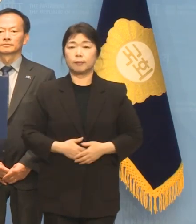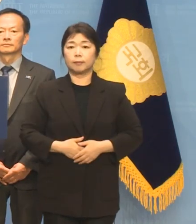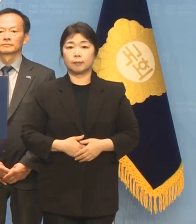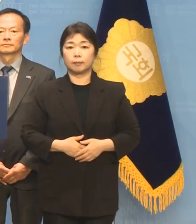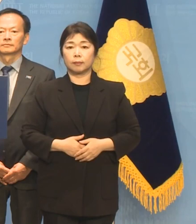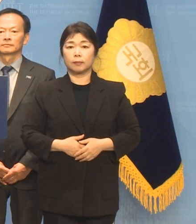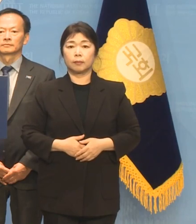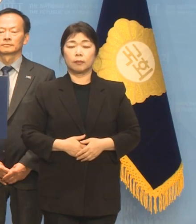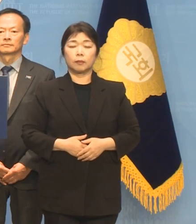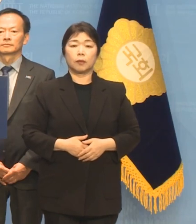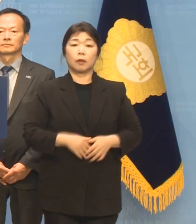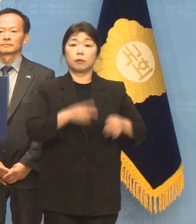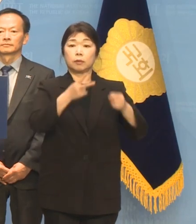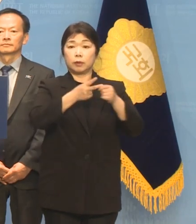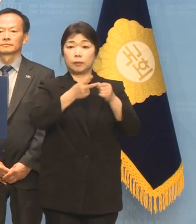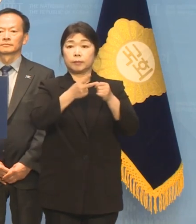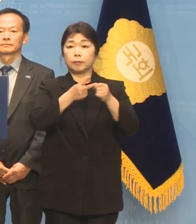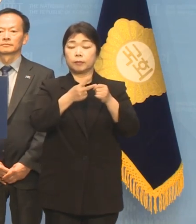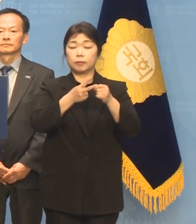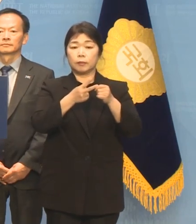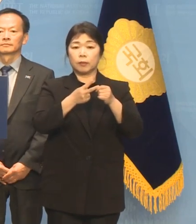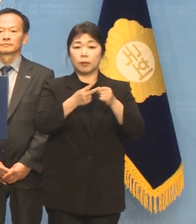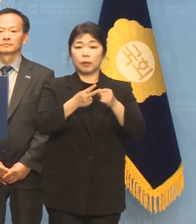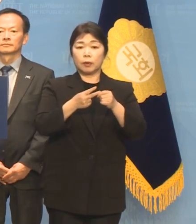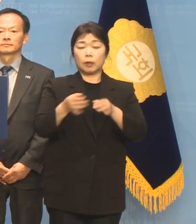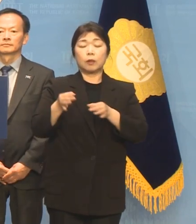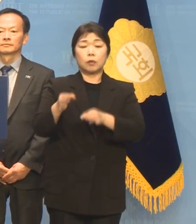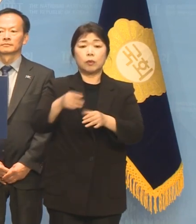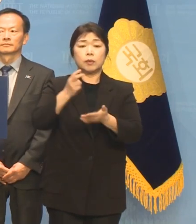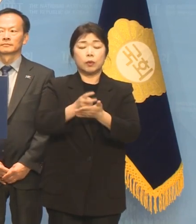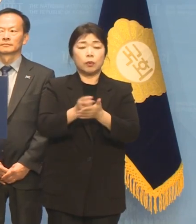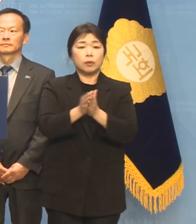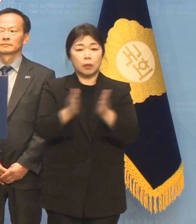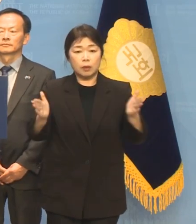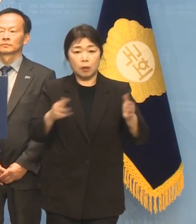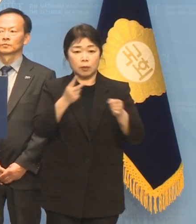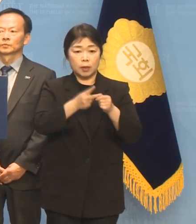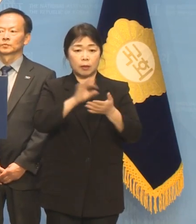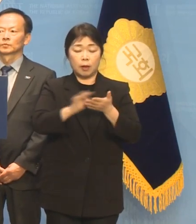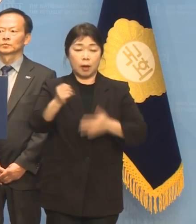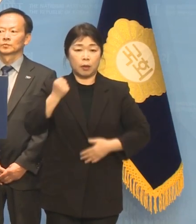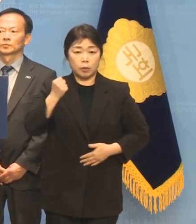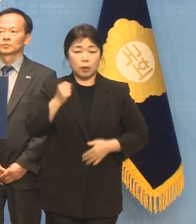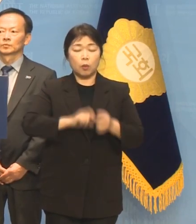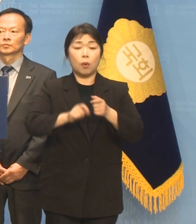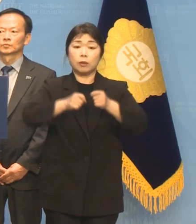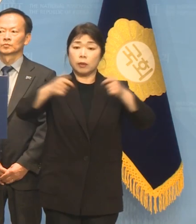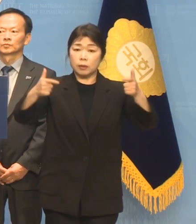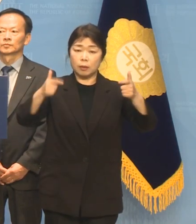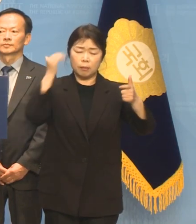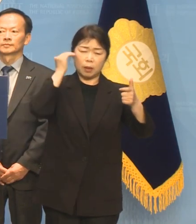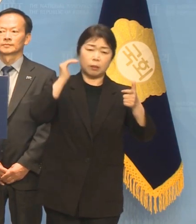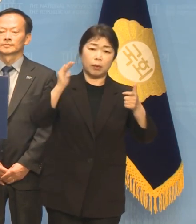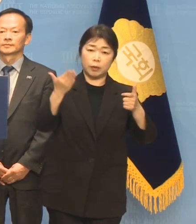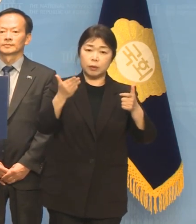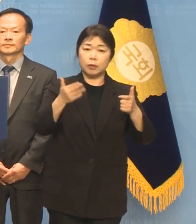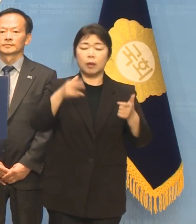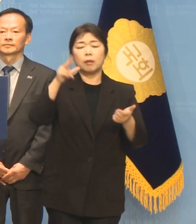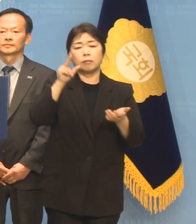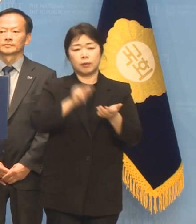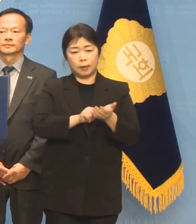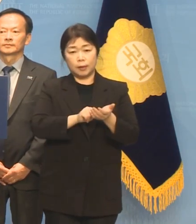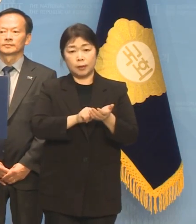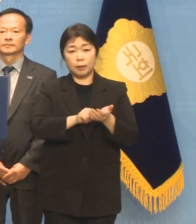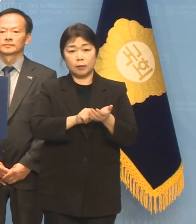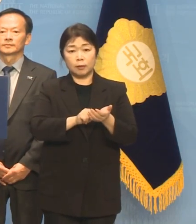확대하겠습니다 둘째 계획 입지 제도를 도입하여 재생에너지 확대의 가장 큰 걸림돌인 입지 확보를